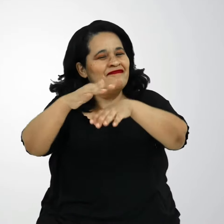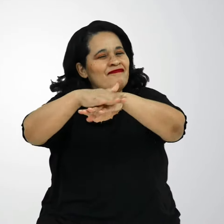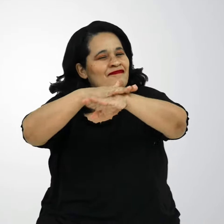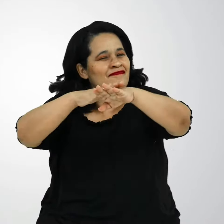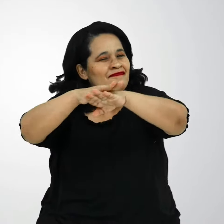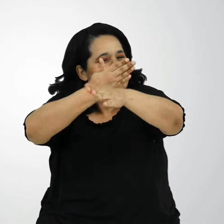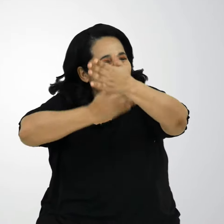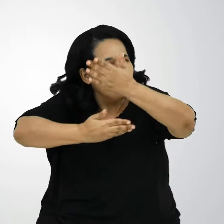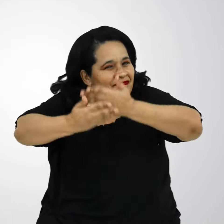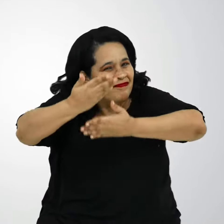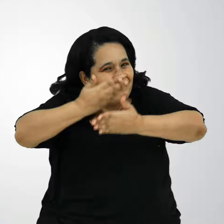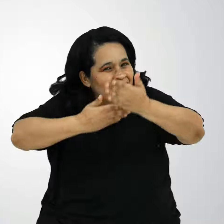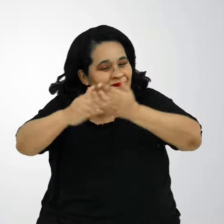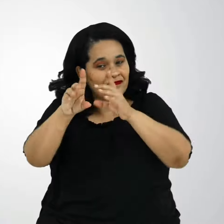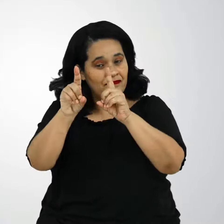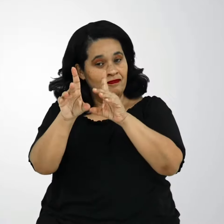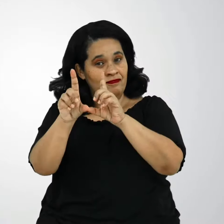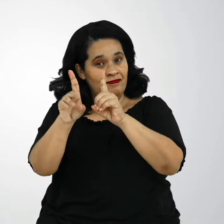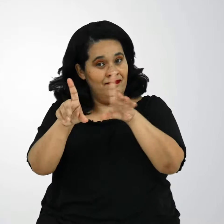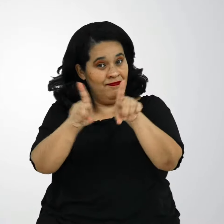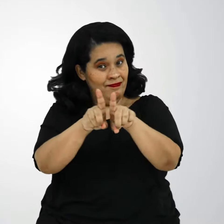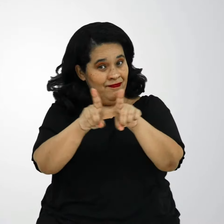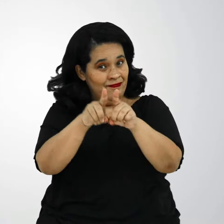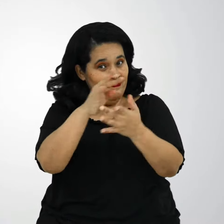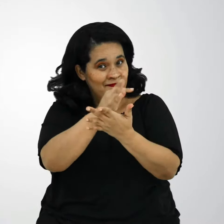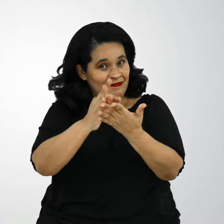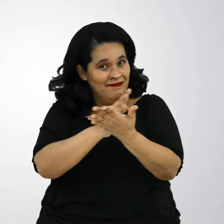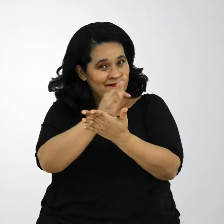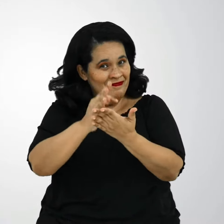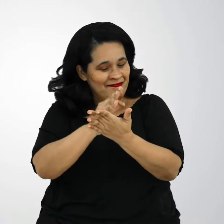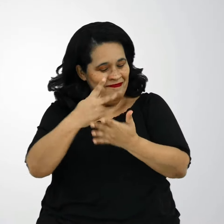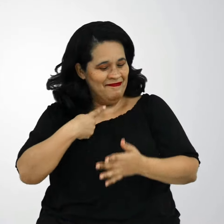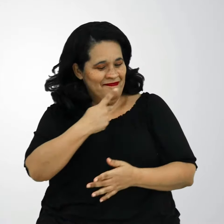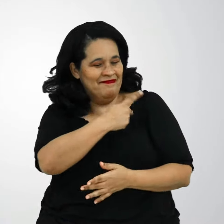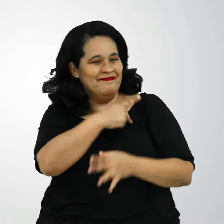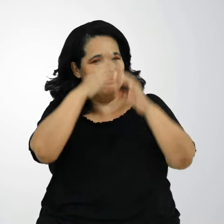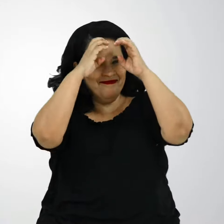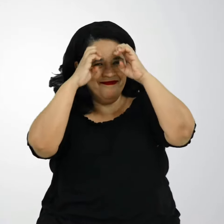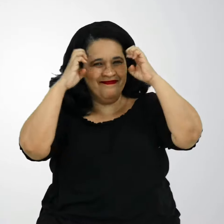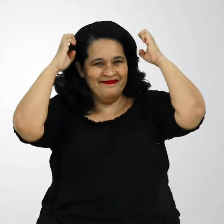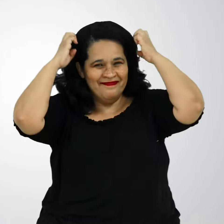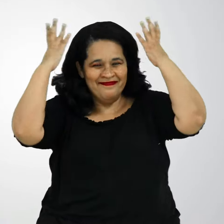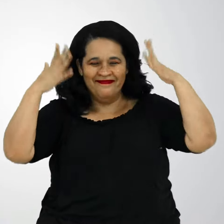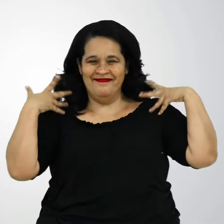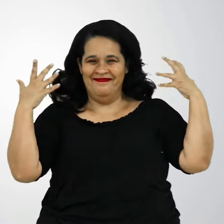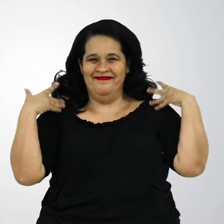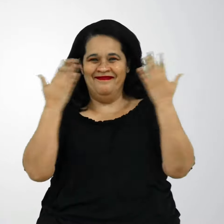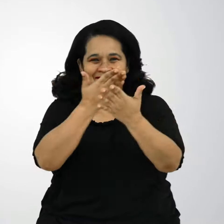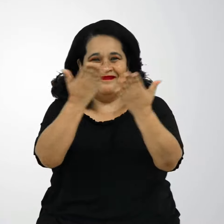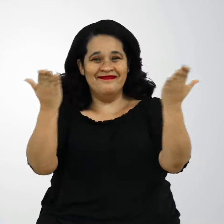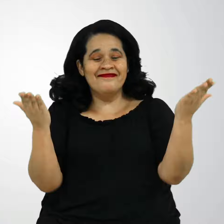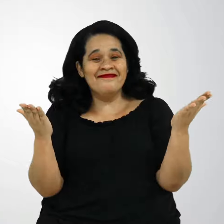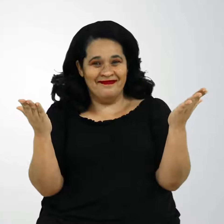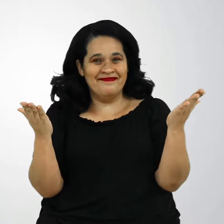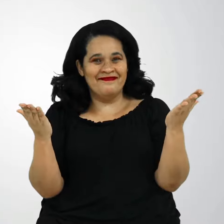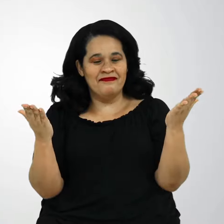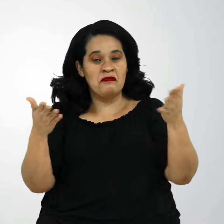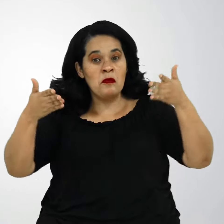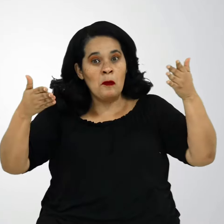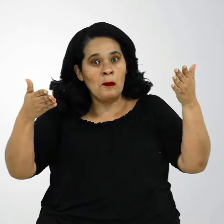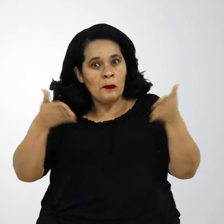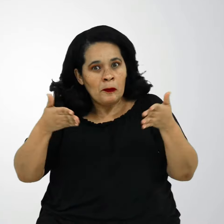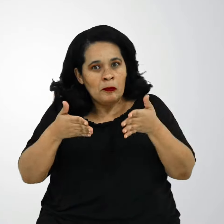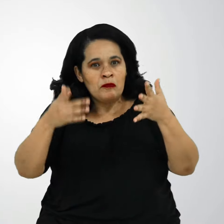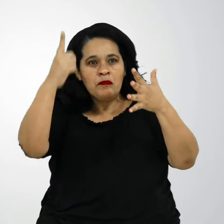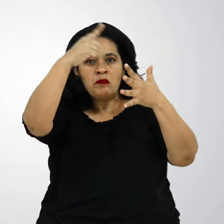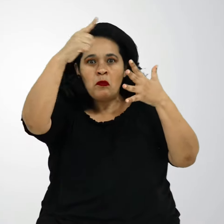temas de natureza doutrinária e teológica. Eu sou o pastor Eleilton e é uma alegria ter você por aqui. Nós estamos falando